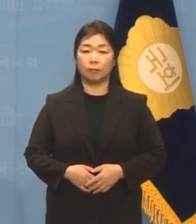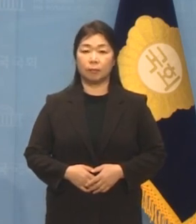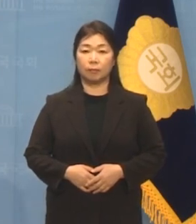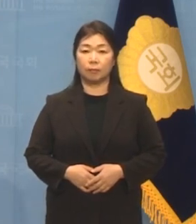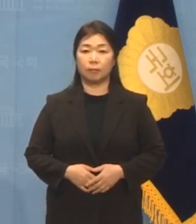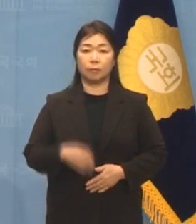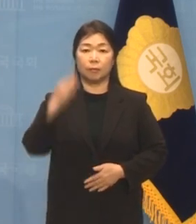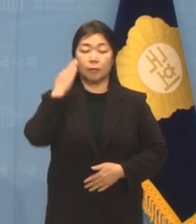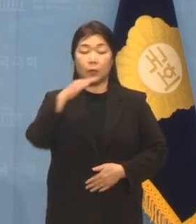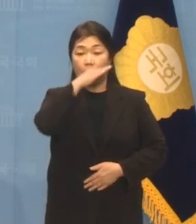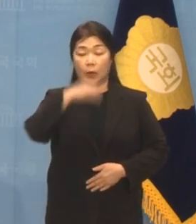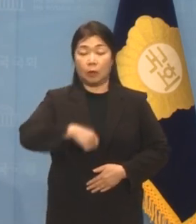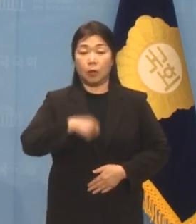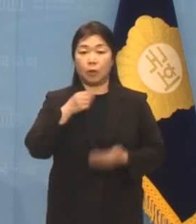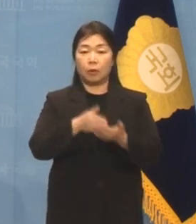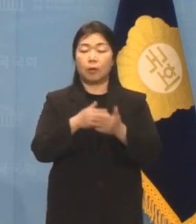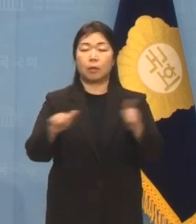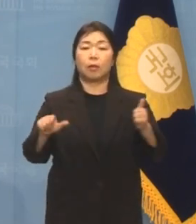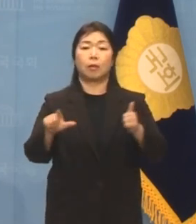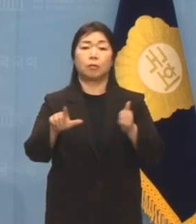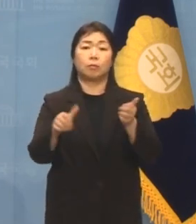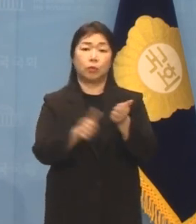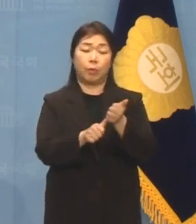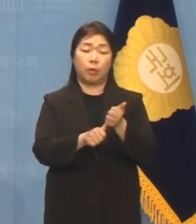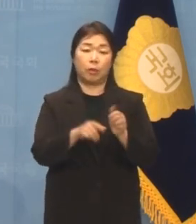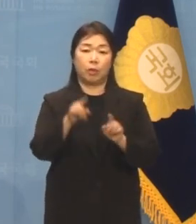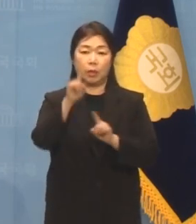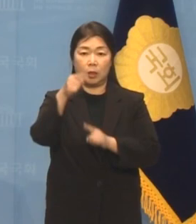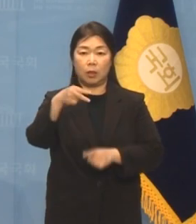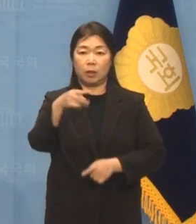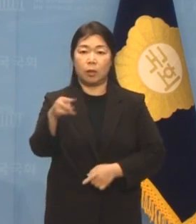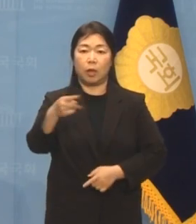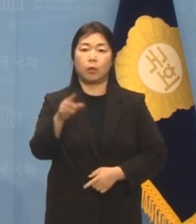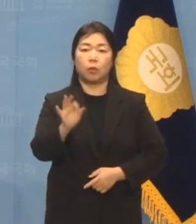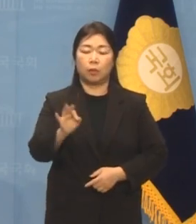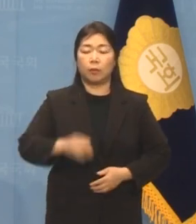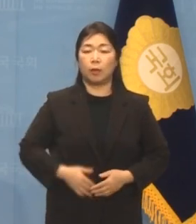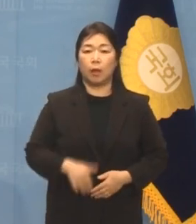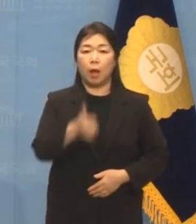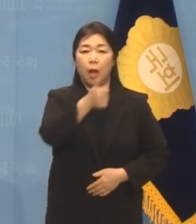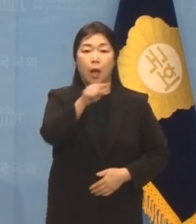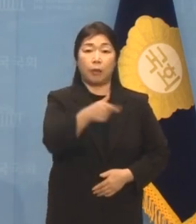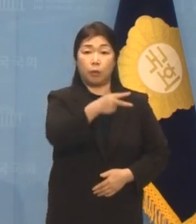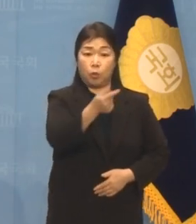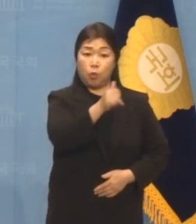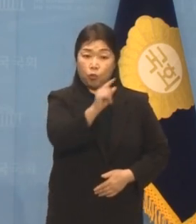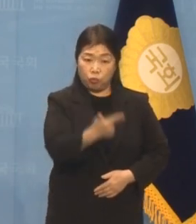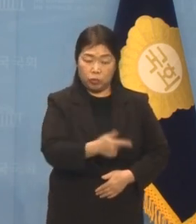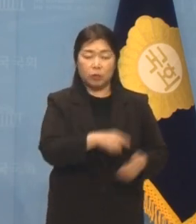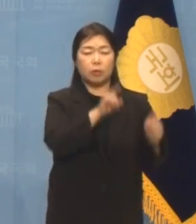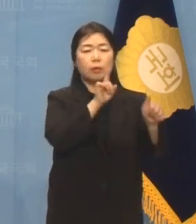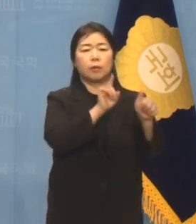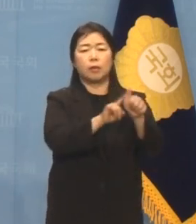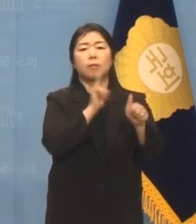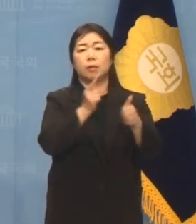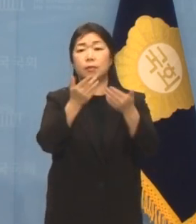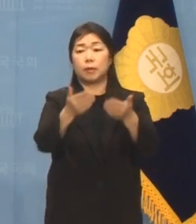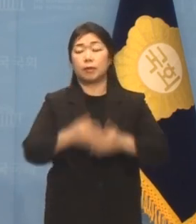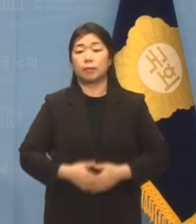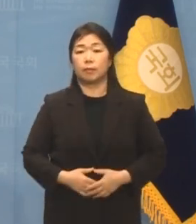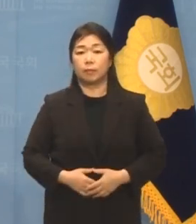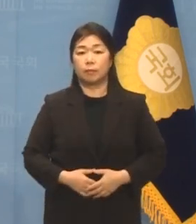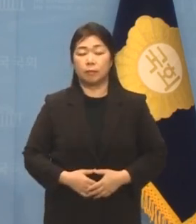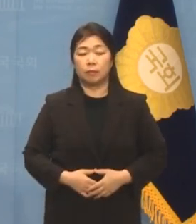예 녹색 정의당 부대변인 이세동 있니다 한동훈 비대위원장 관련 브리핑하겠습니다 한동훈